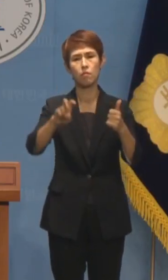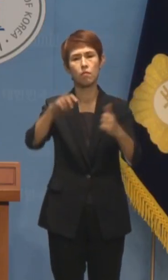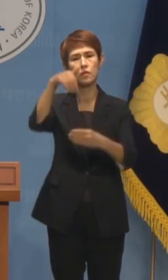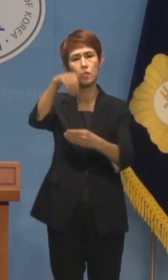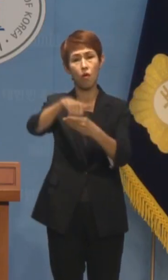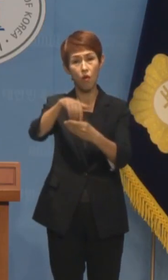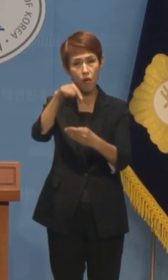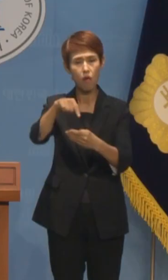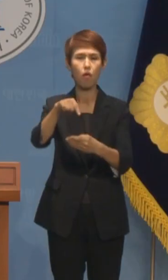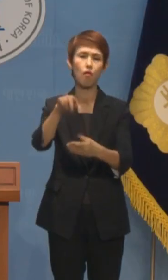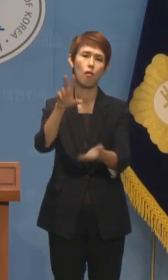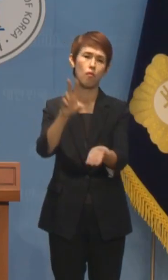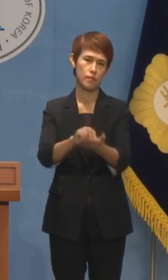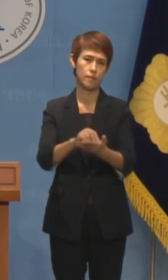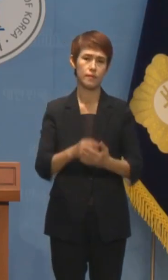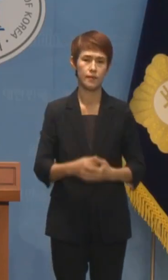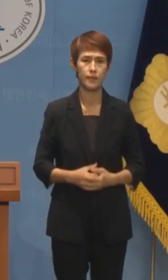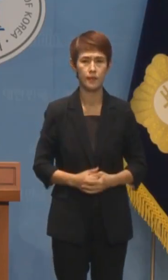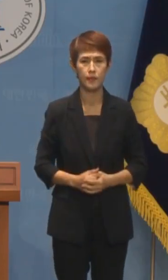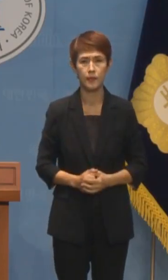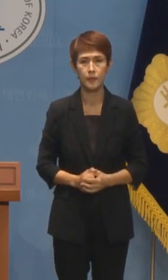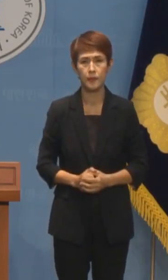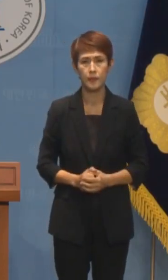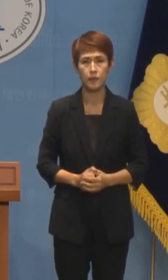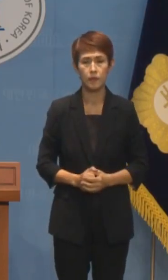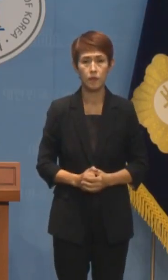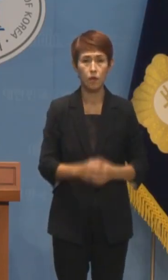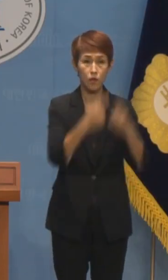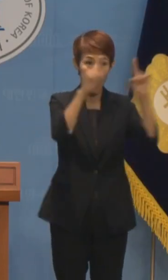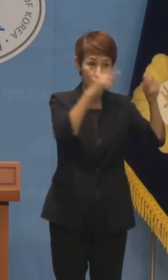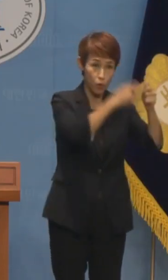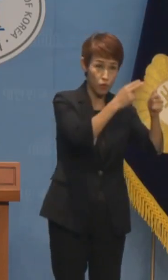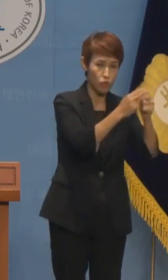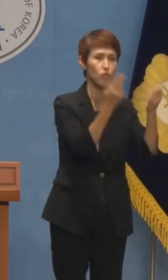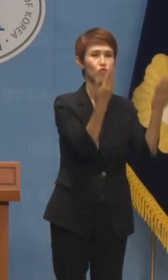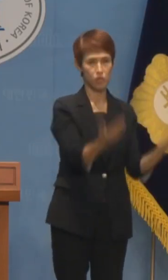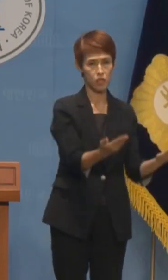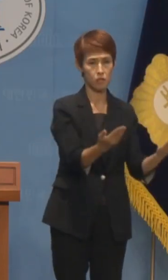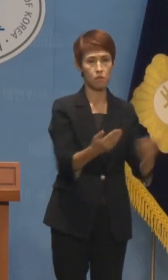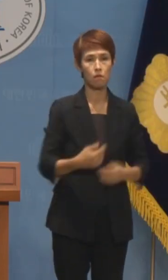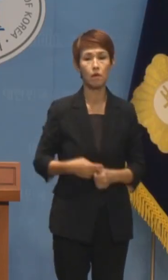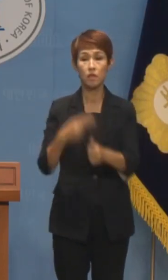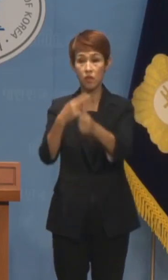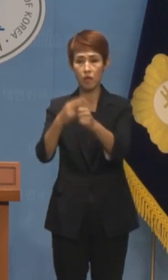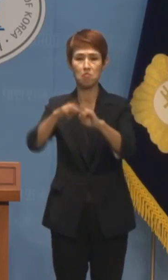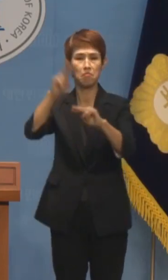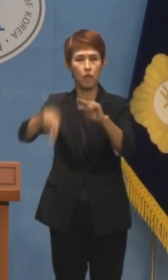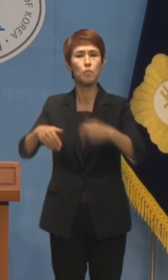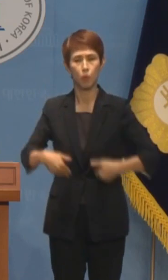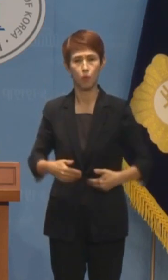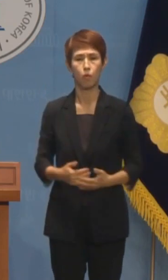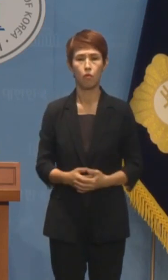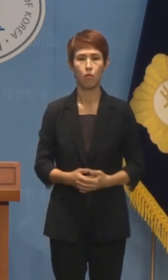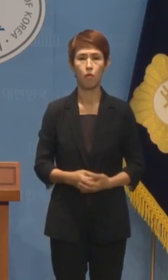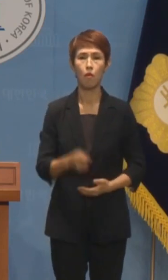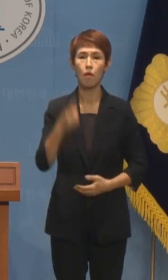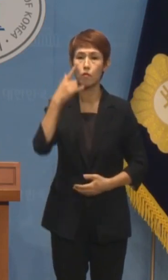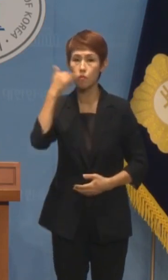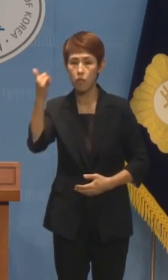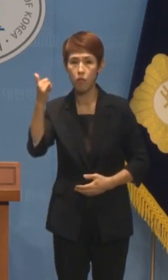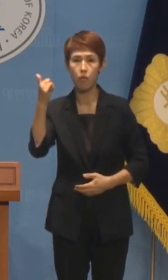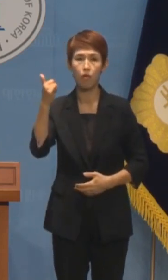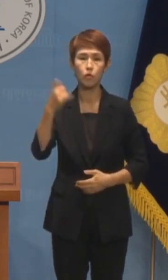선거의 불편한 현실입니다. 교육 사주체, 즉 학생, 학부모,